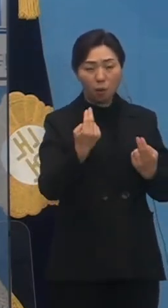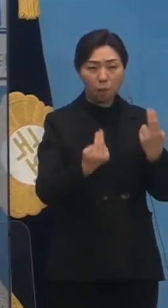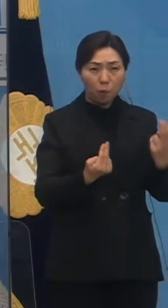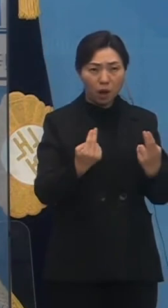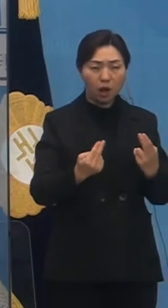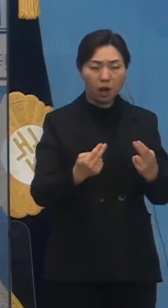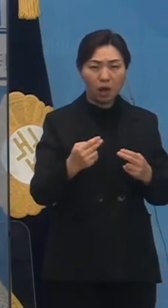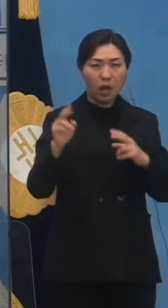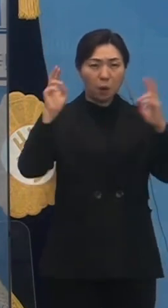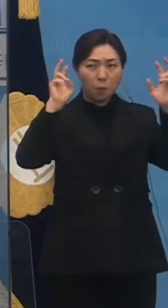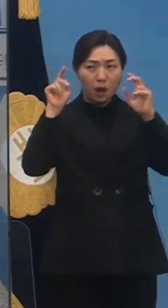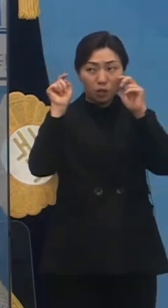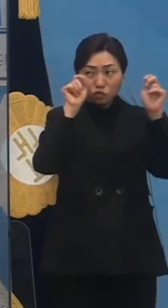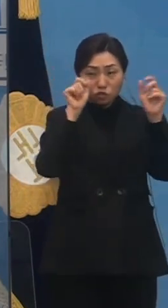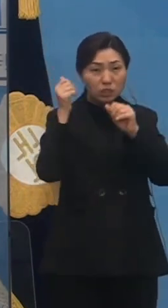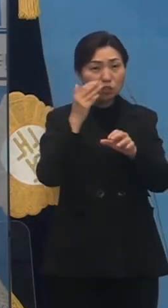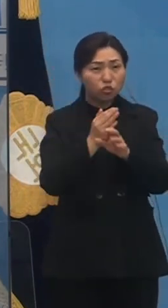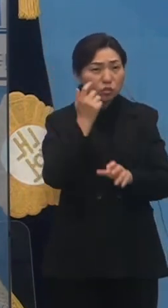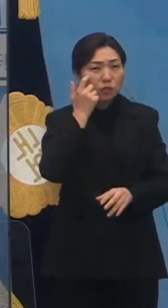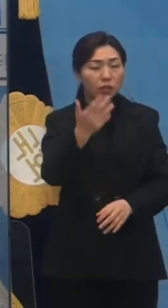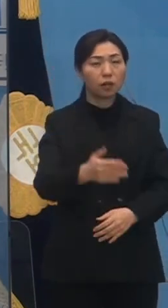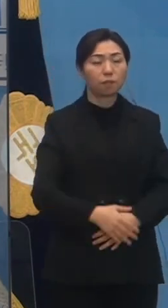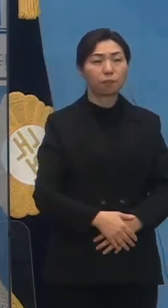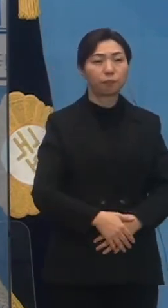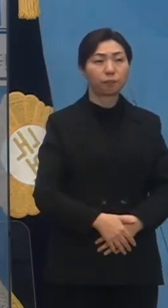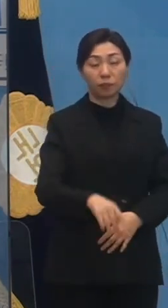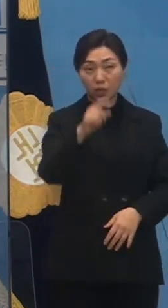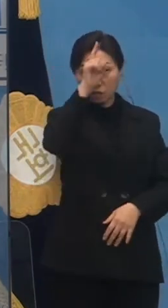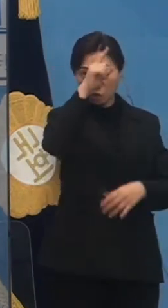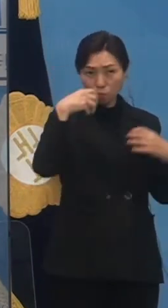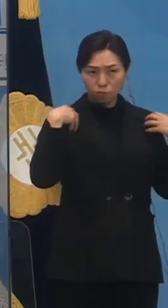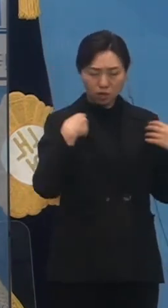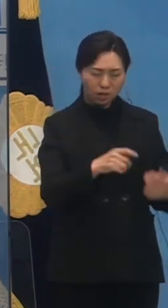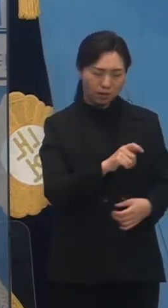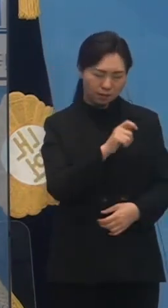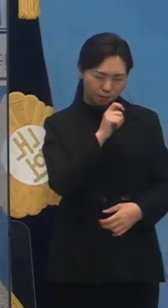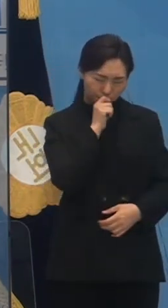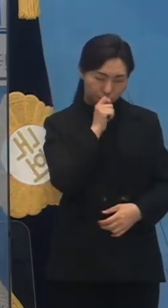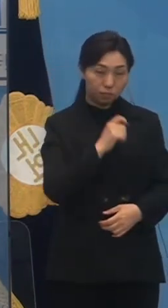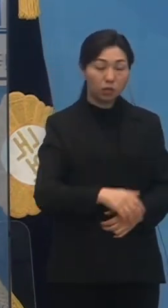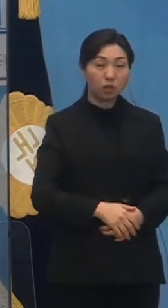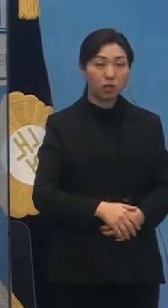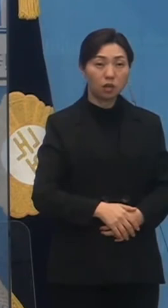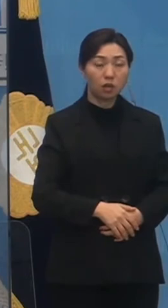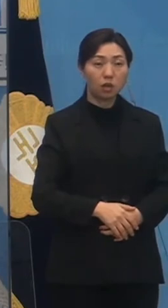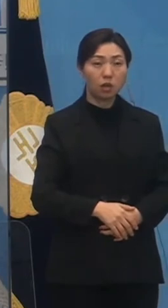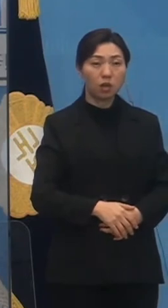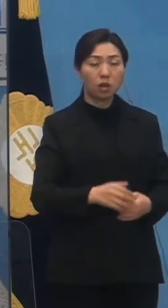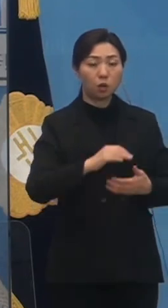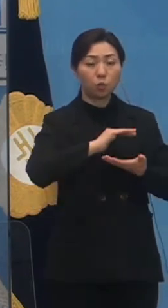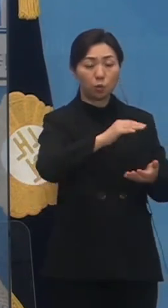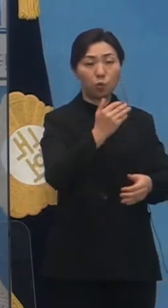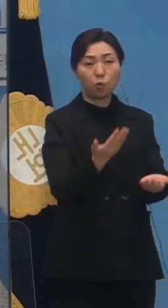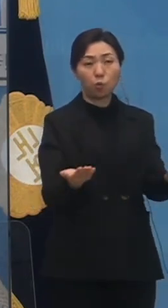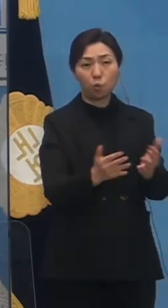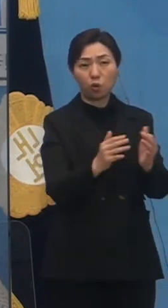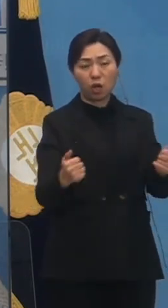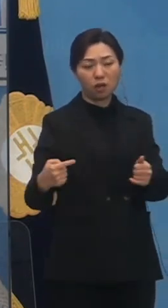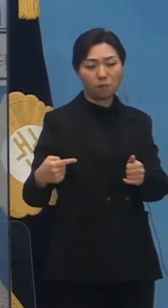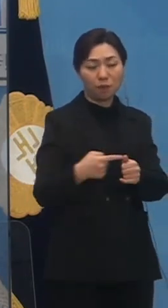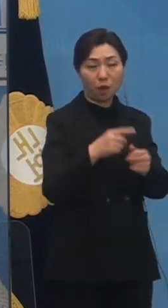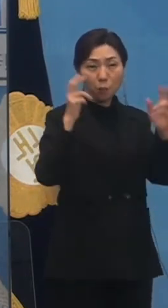것입니까? 정부의 침묵은 과로사를 방치하는 살인기업에만 이로울 뿐 오늘도 여전히 희생되고